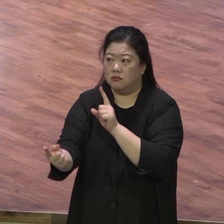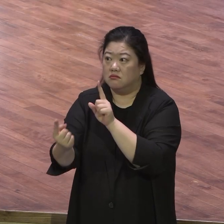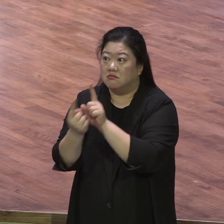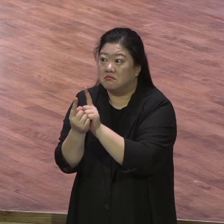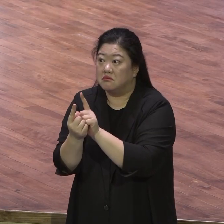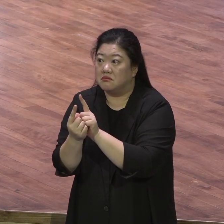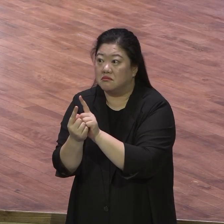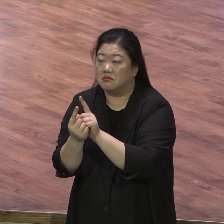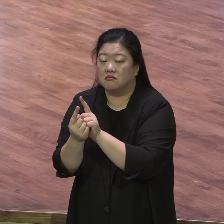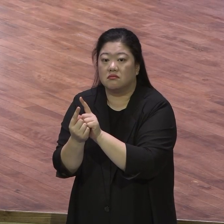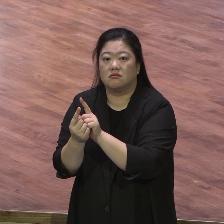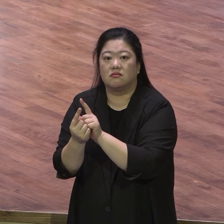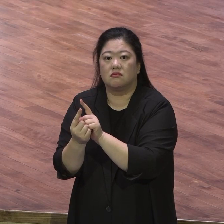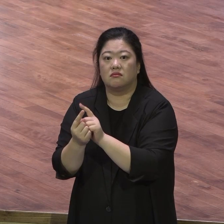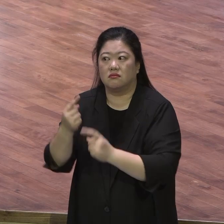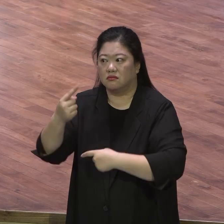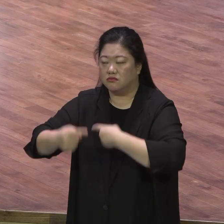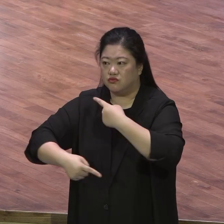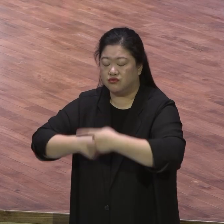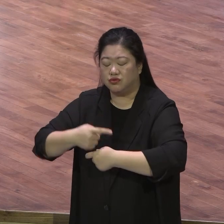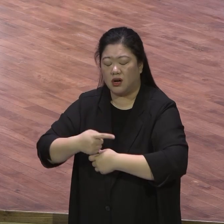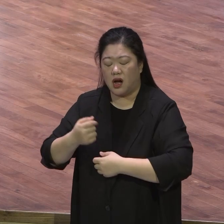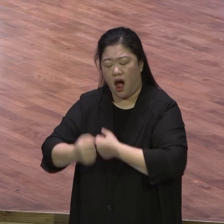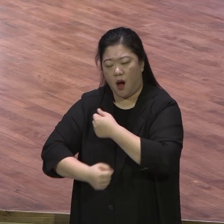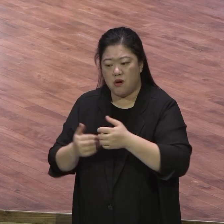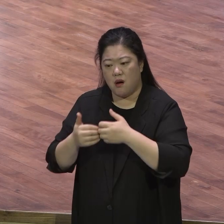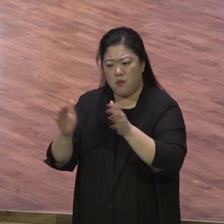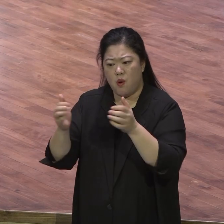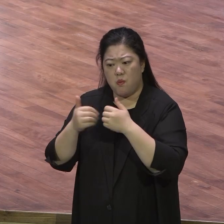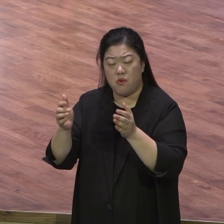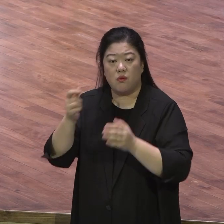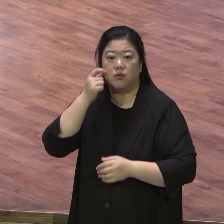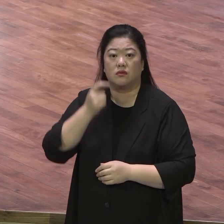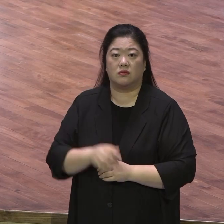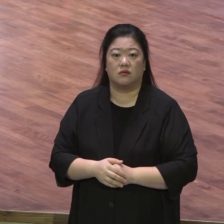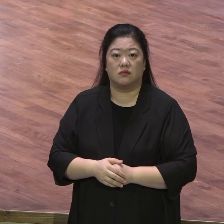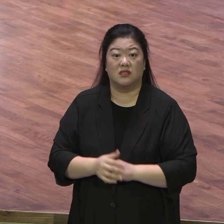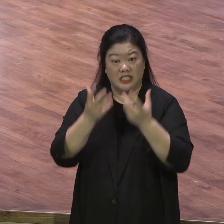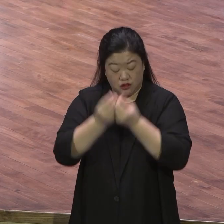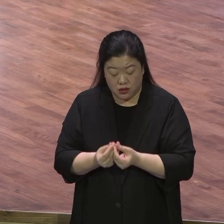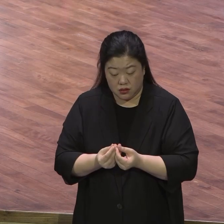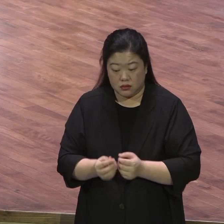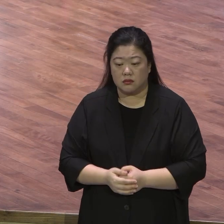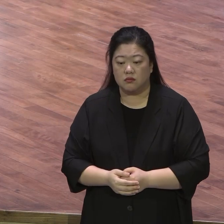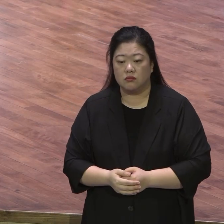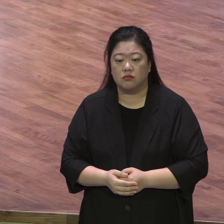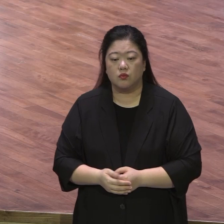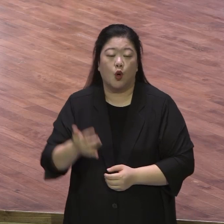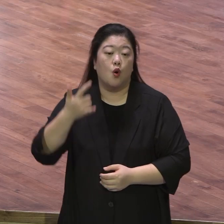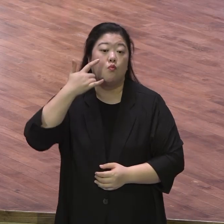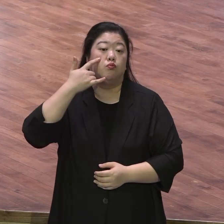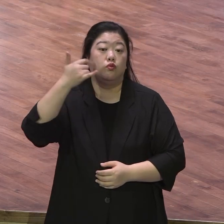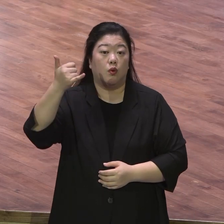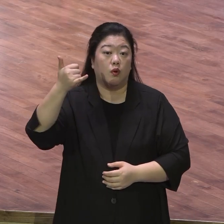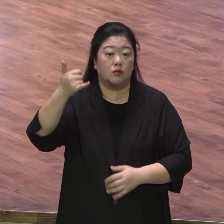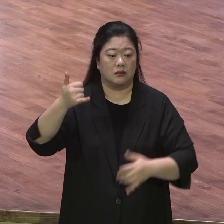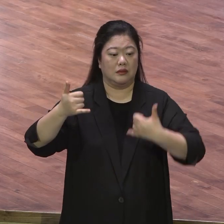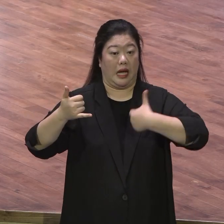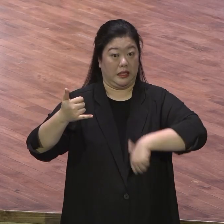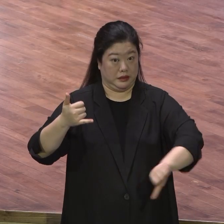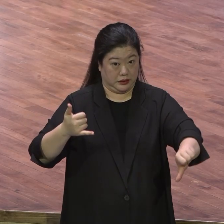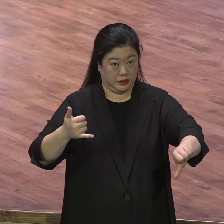목사가 돼도 함부로 말하지 않습니다 자기 아들이 목사해도 말을 또 심지어 놓지도